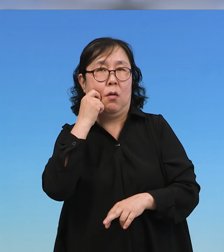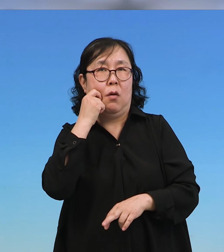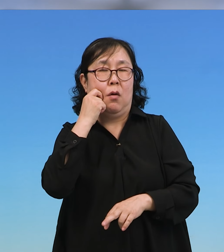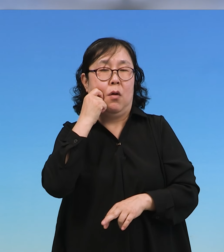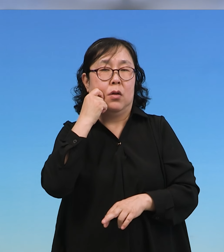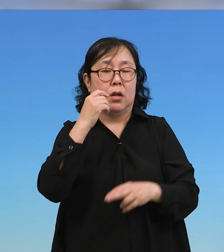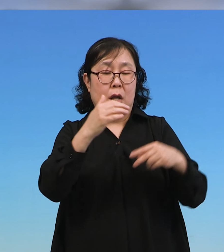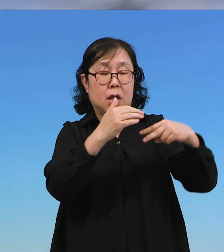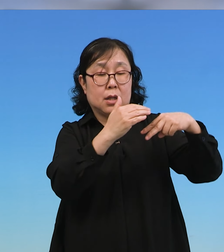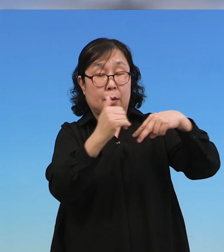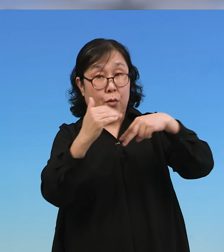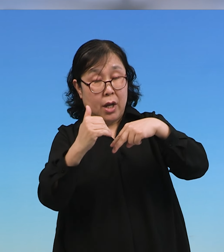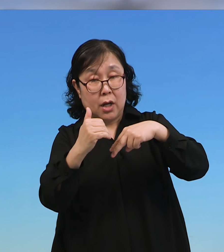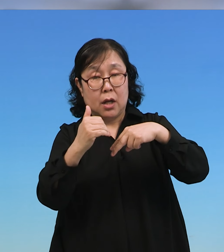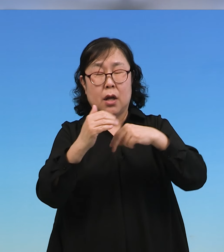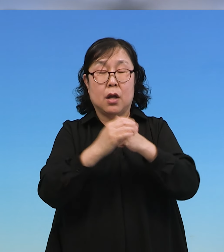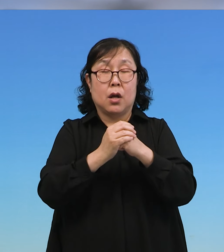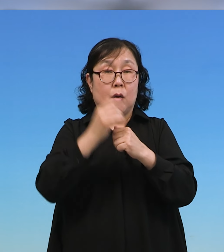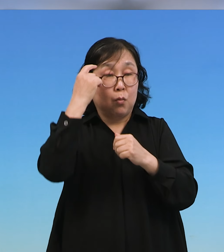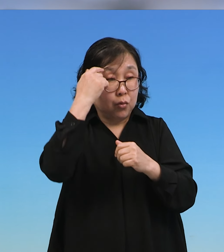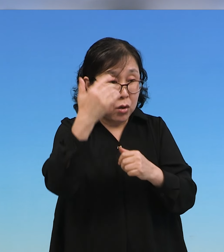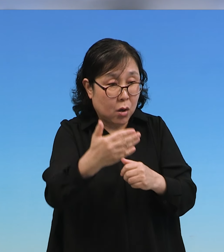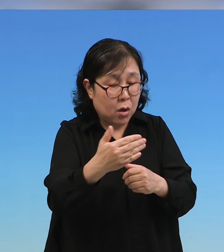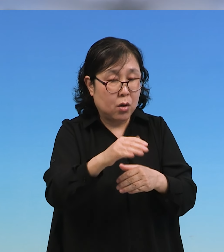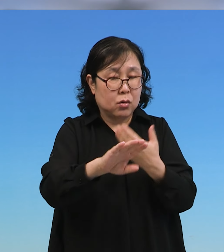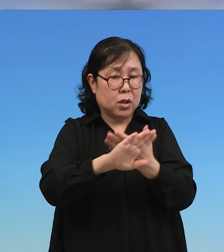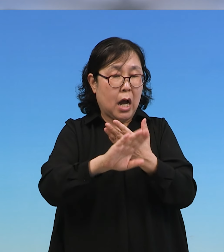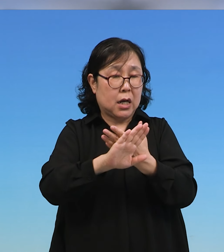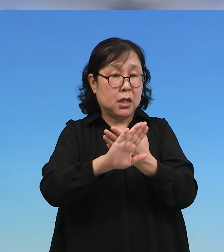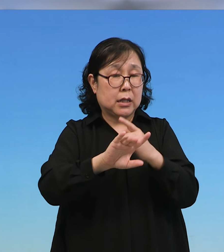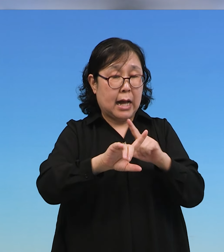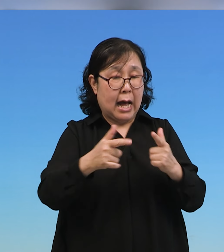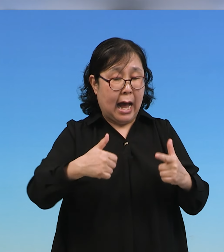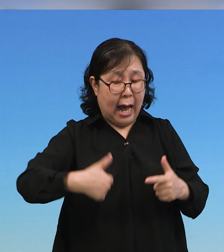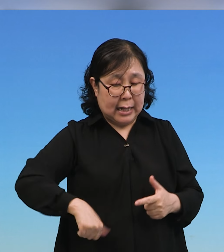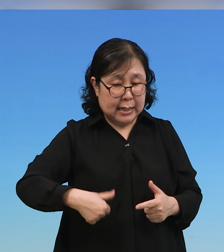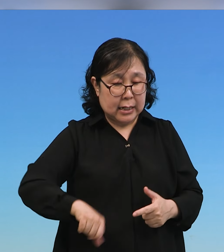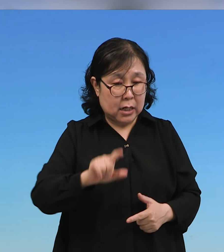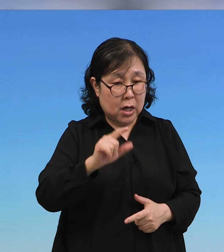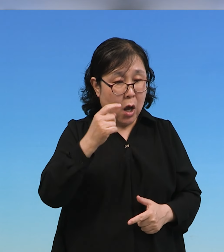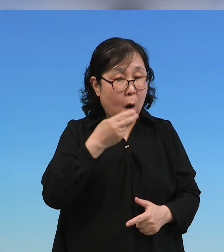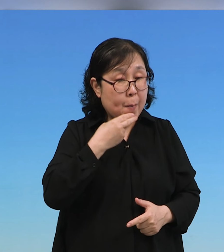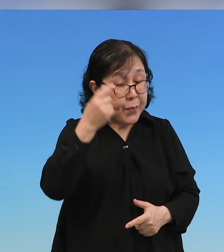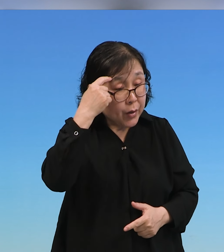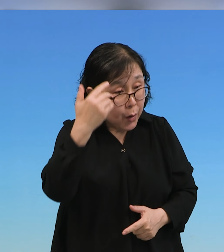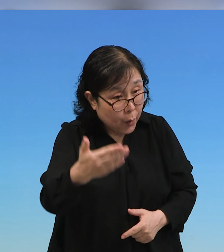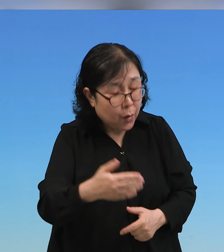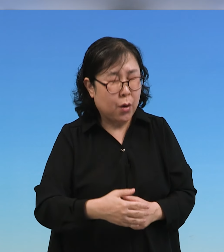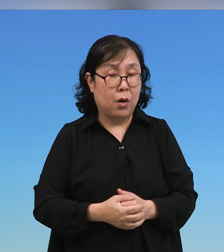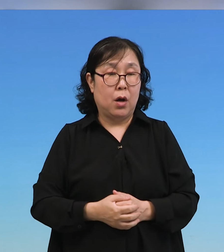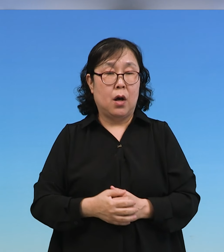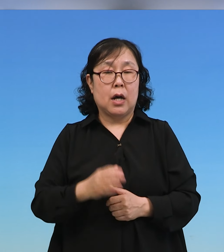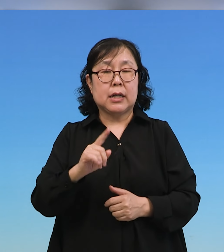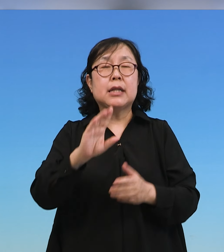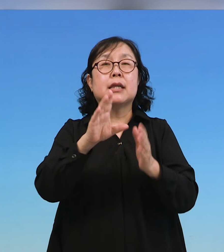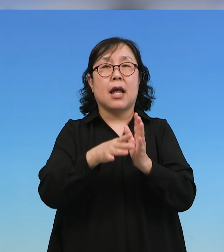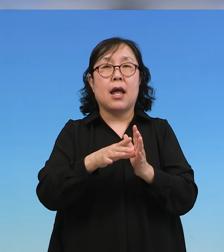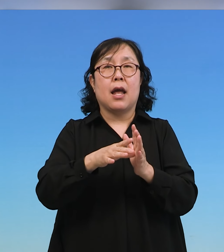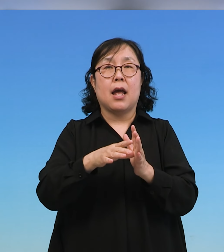다윗을 생각해내는 거 아닙니까? 여러분, 우리가 어릴 때부터 그 형제간에